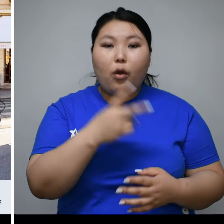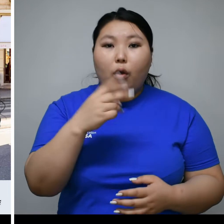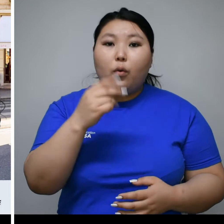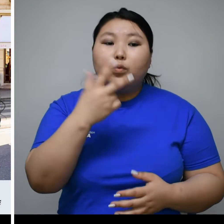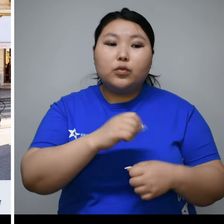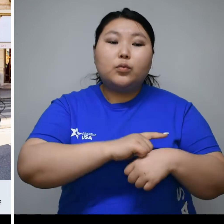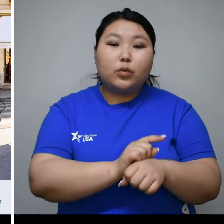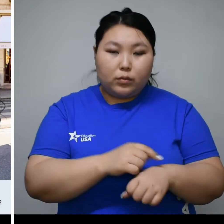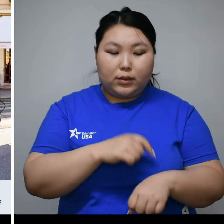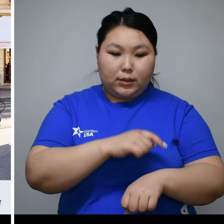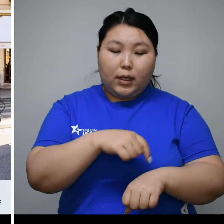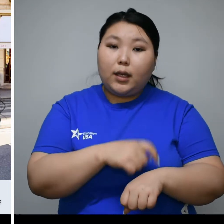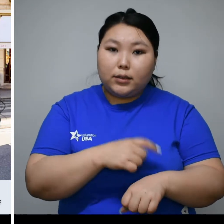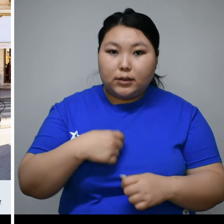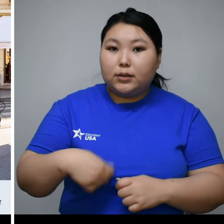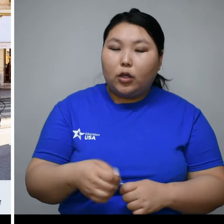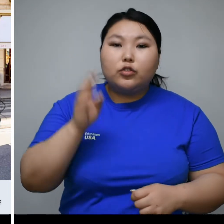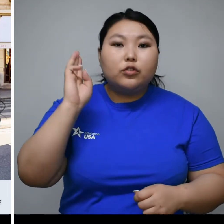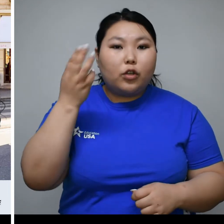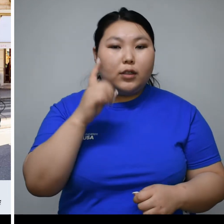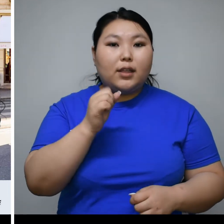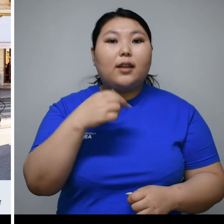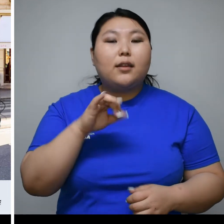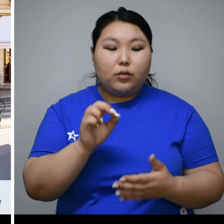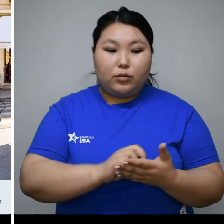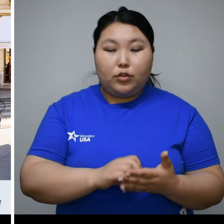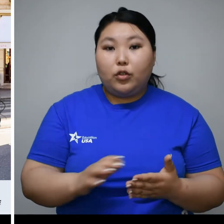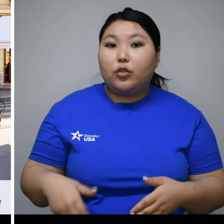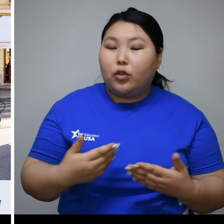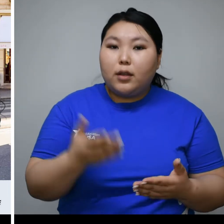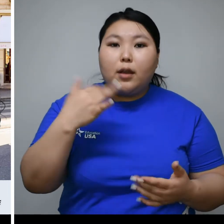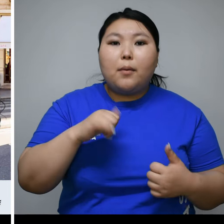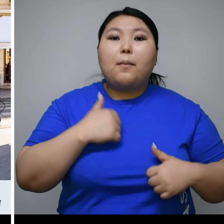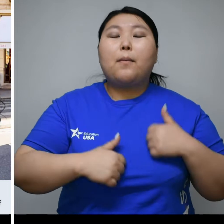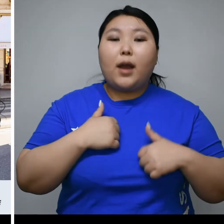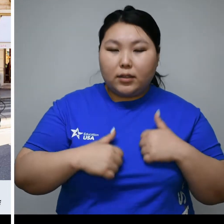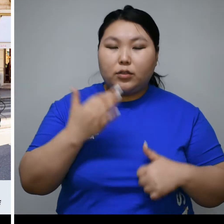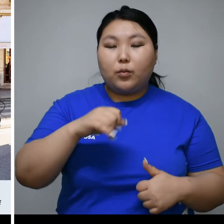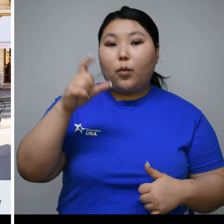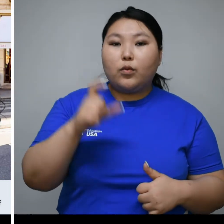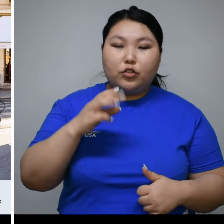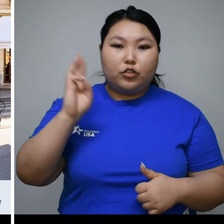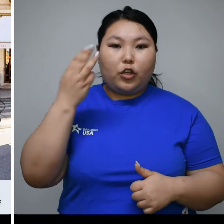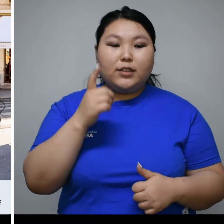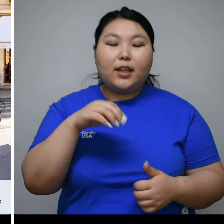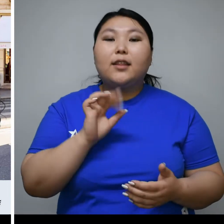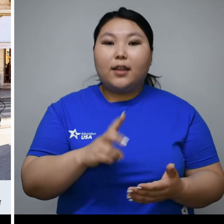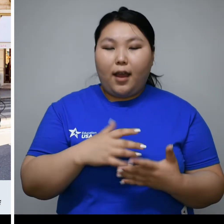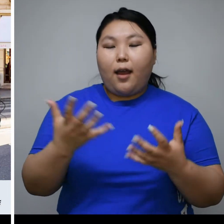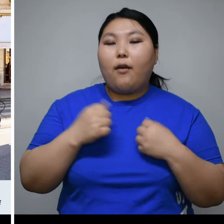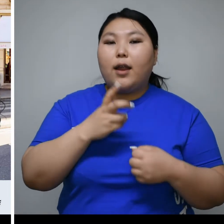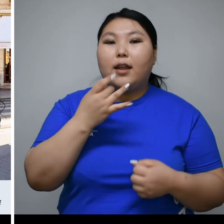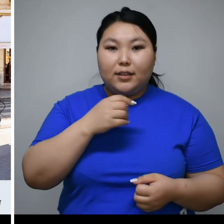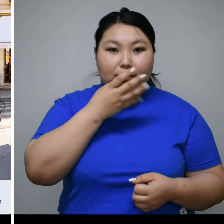төлөө 20-30 минут за цагийг зарцуулаад тодорхойлох цагтлал бичиж өгөхөөр тийм багчаасаа тийм хүнээсээ тодорхойлох